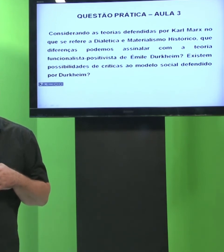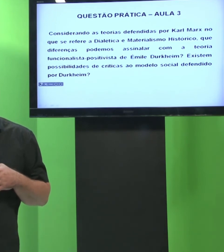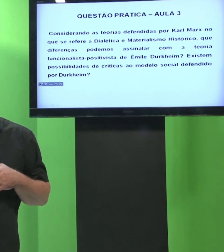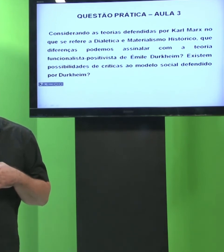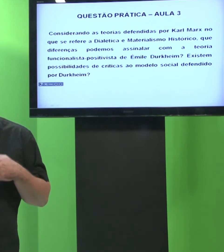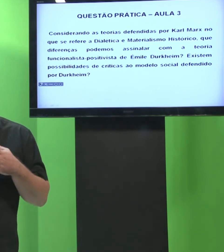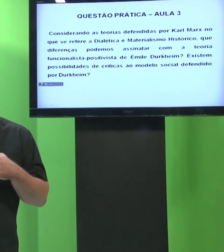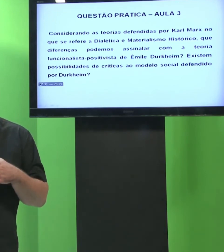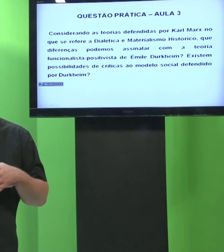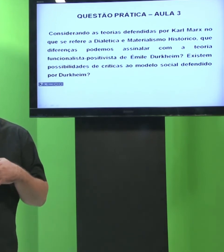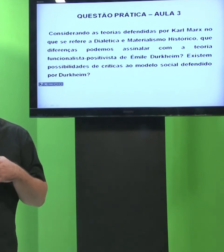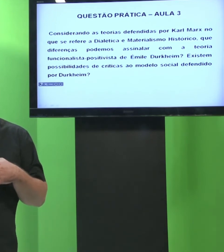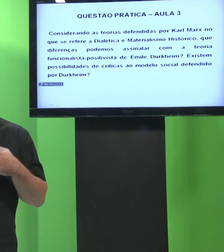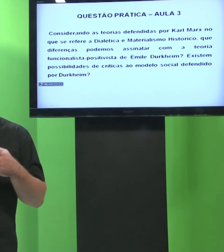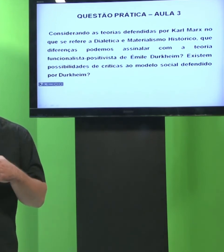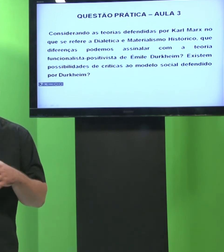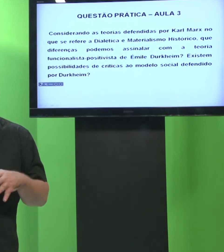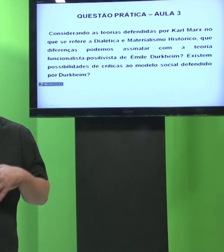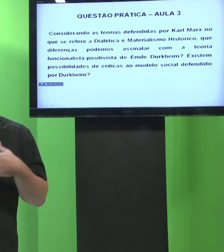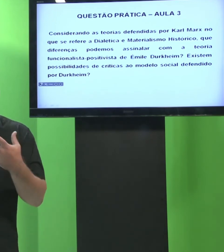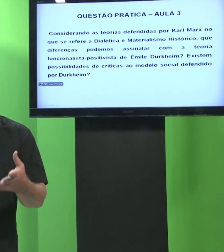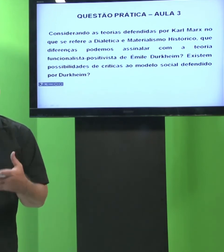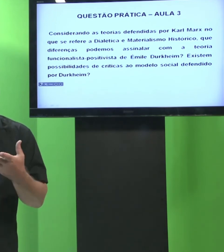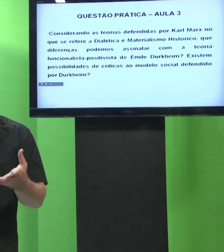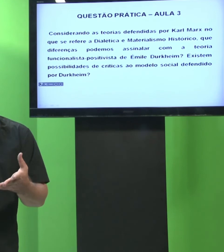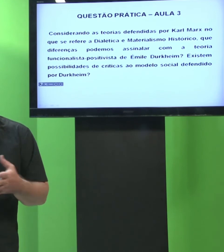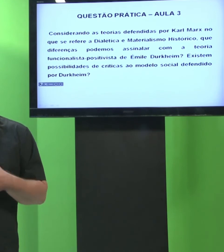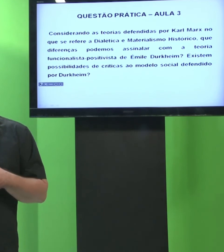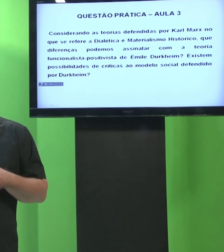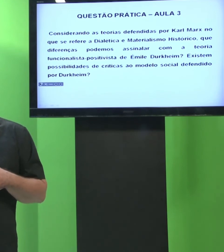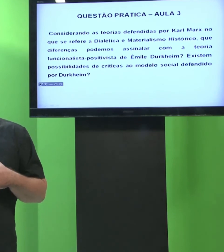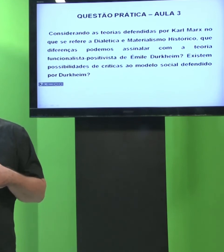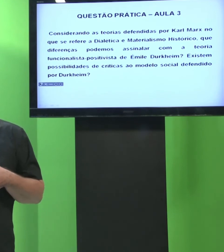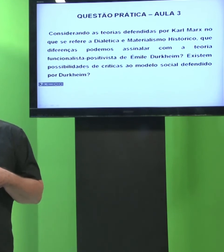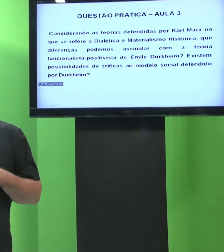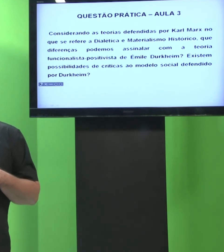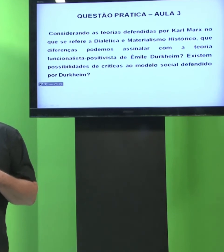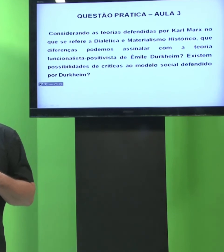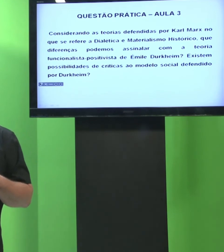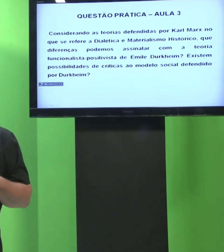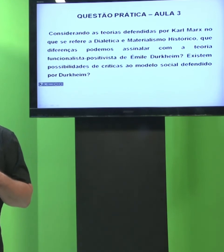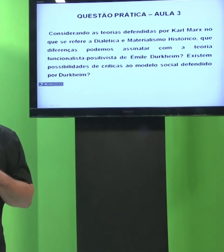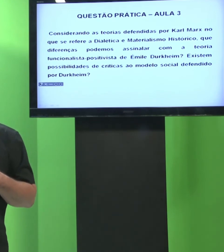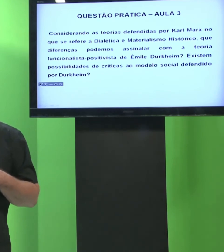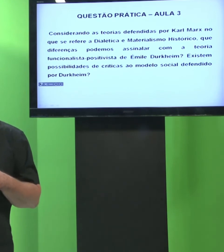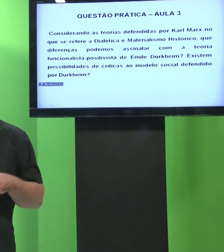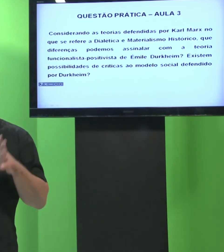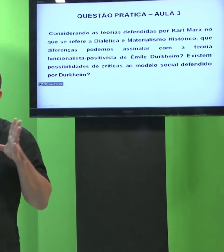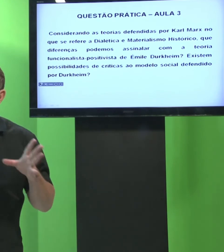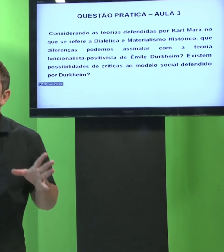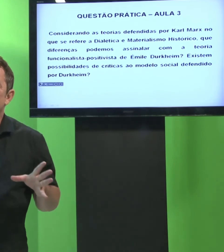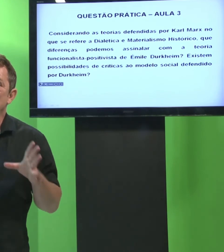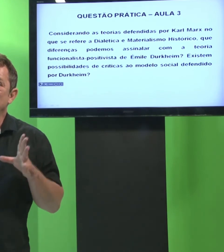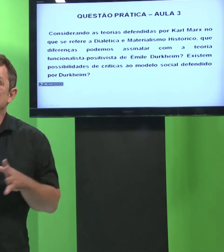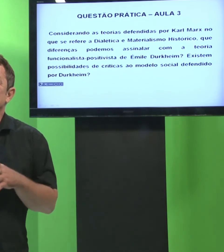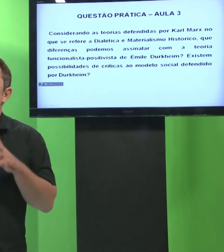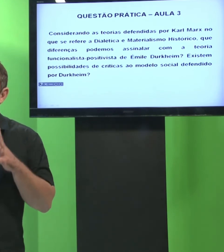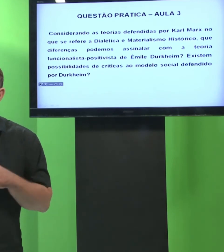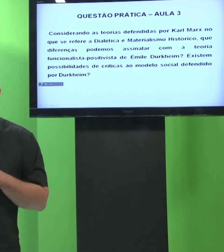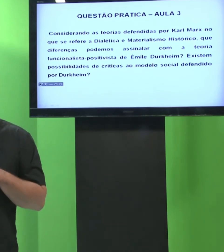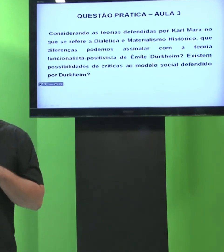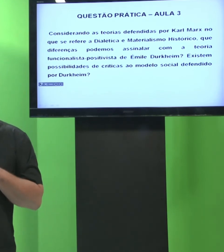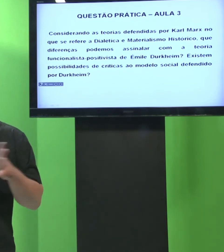é possível de trazer muitas informações, mas há uma forma